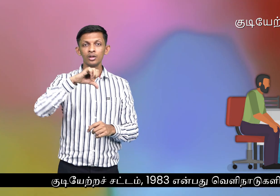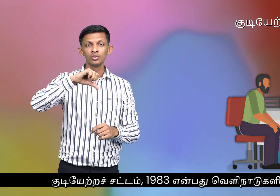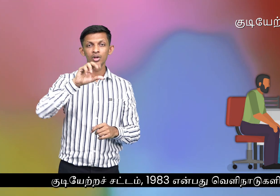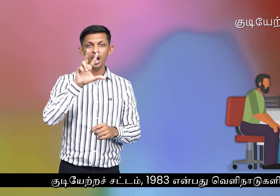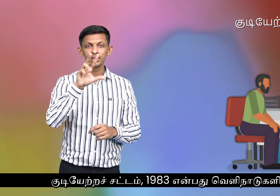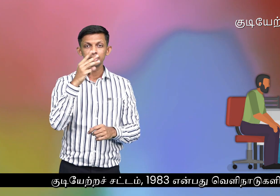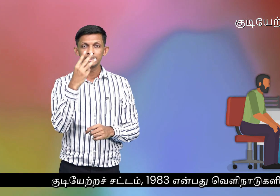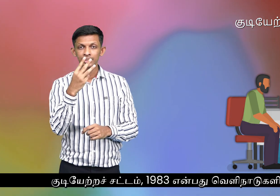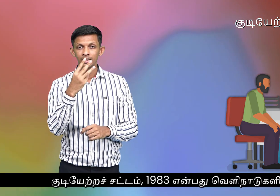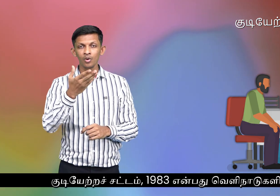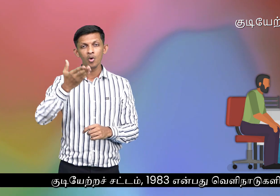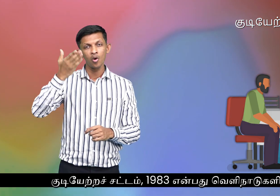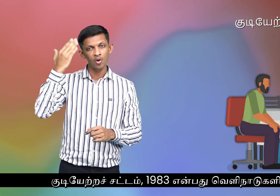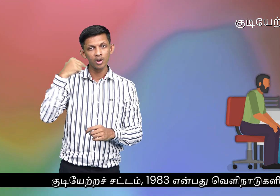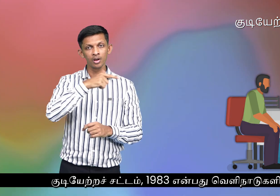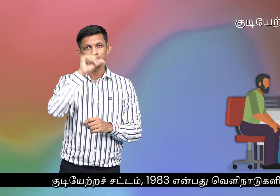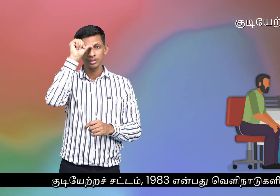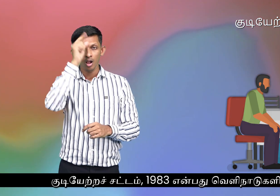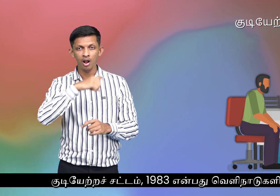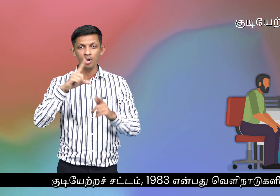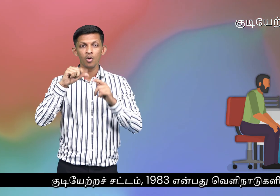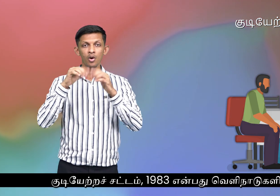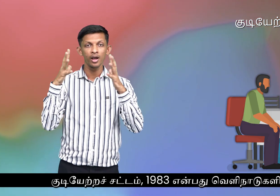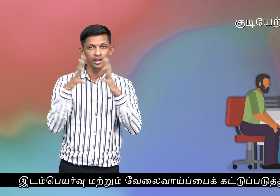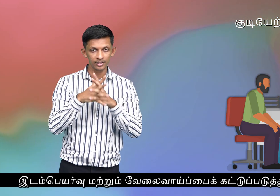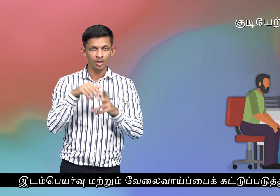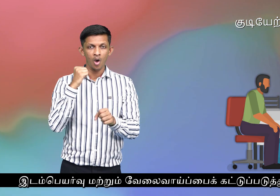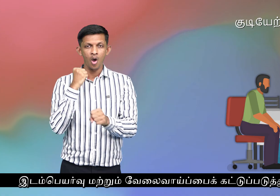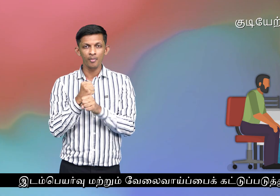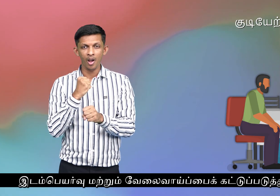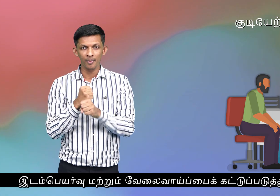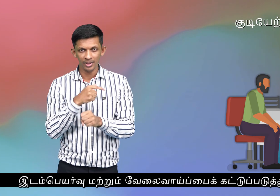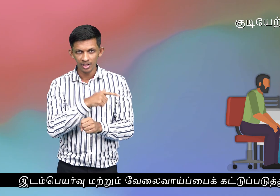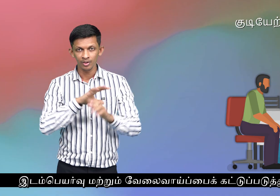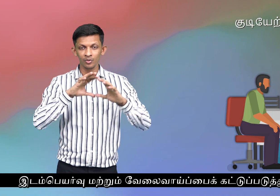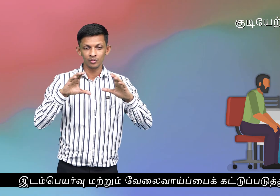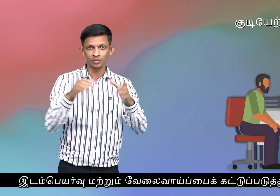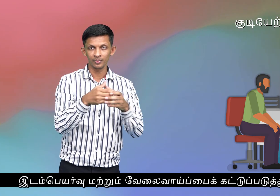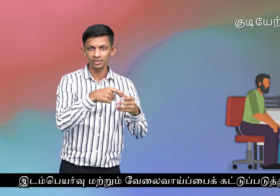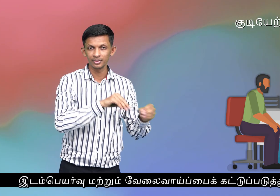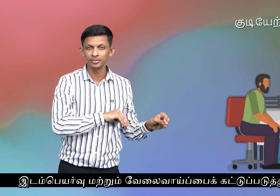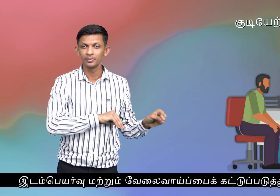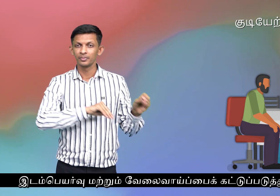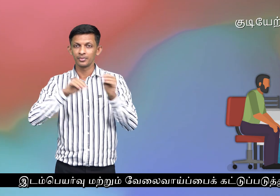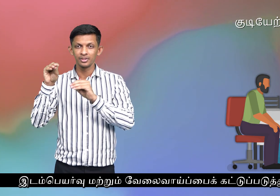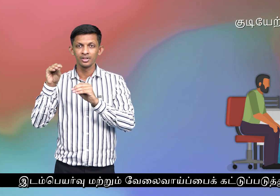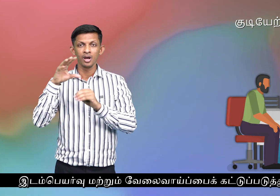1983 என்பது வெளிநாடுகளில் இந்தியர்களின் இடம்பெயர்வு மற்றும் வேலைவாய்ப்பை கட்டுப்படுத்தும்